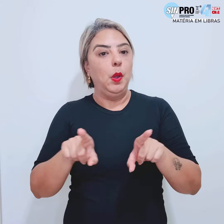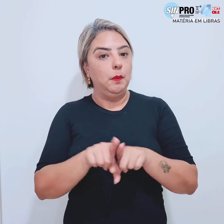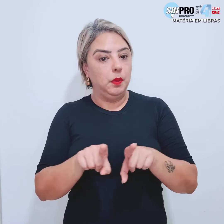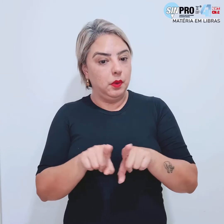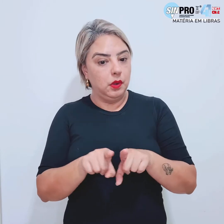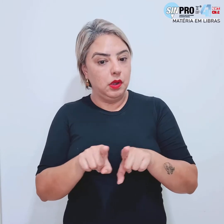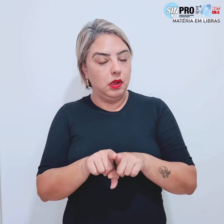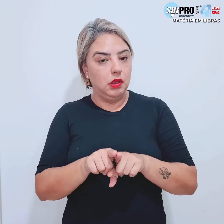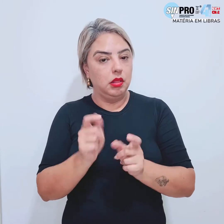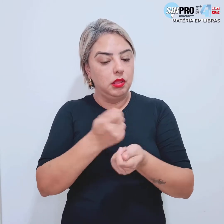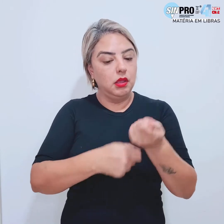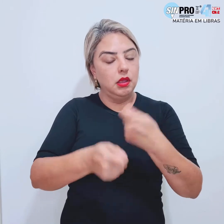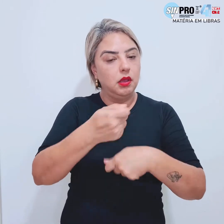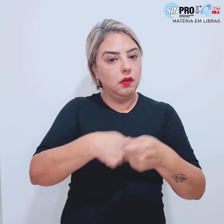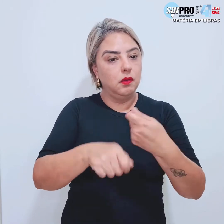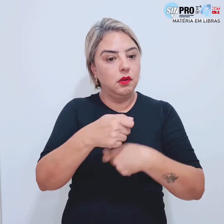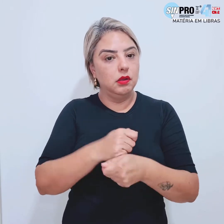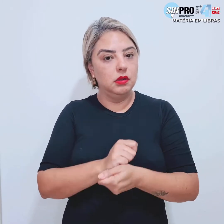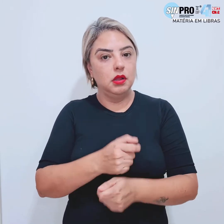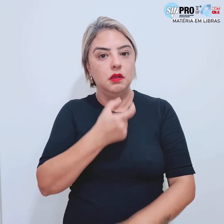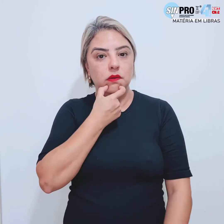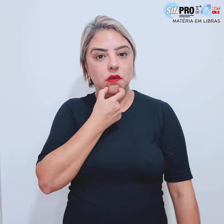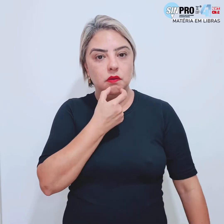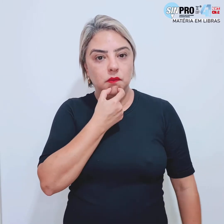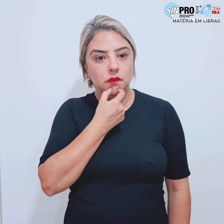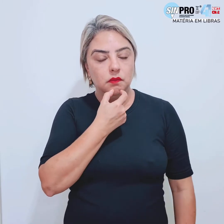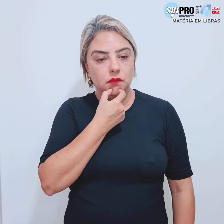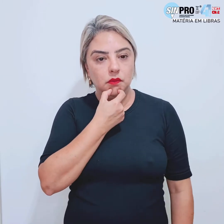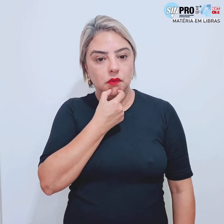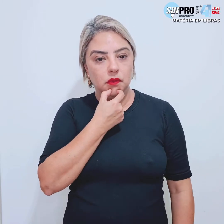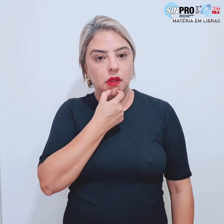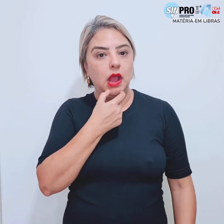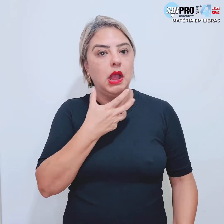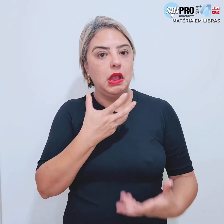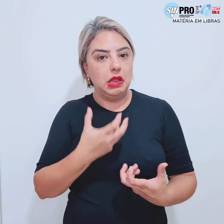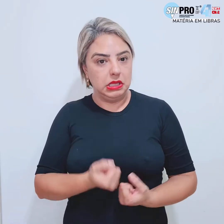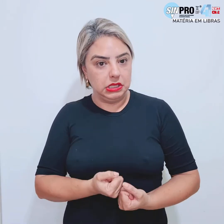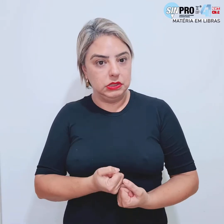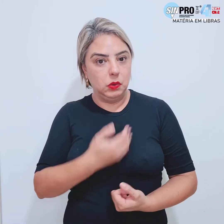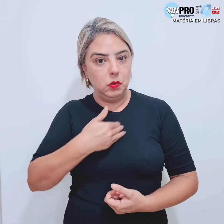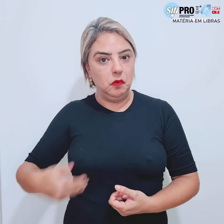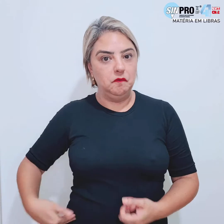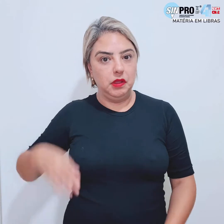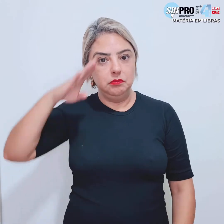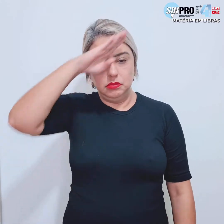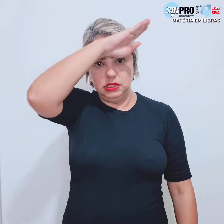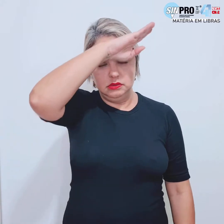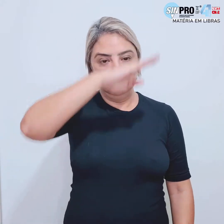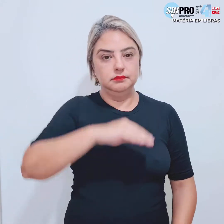causa da economia neoliberal adotada por Jair Bolsonaro.